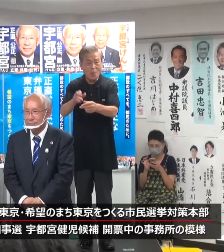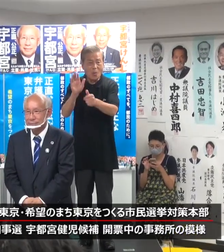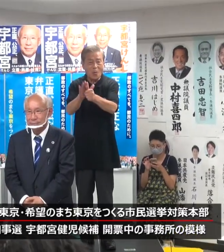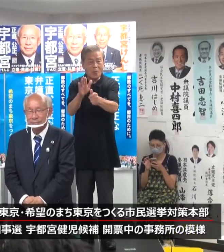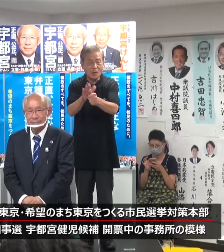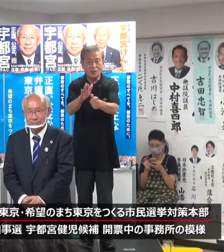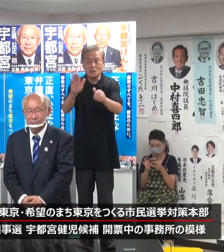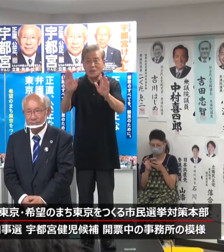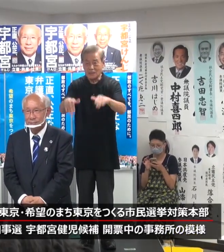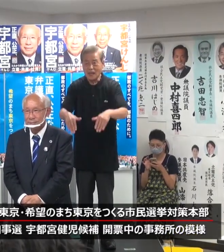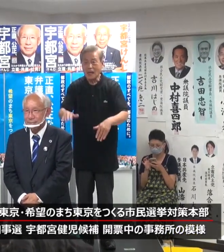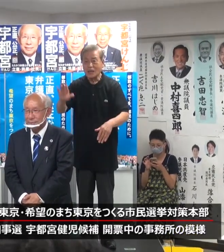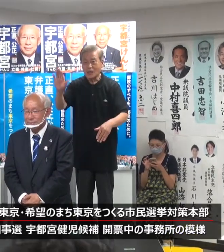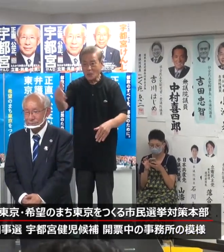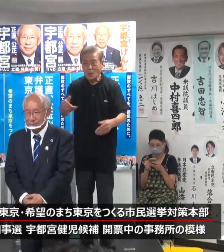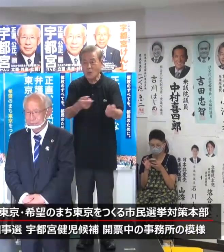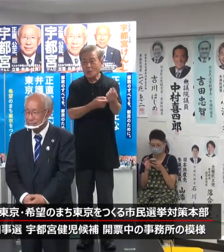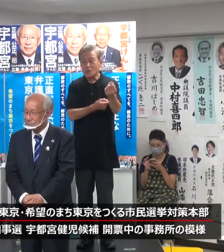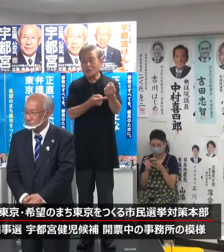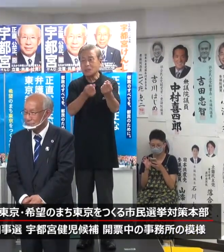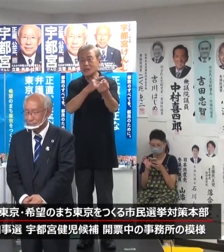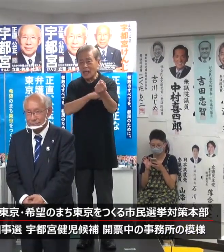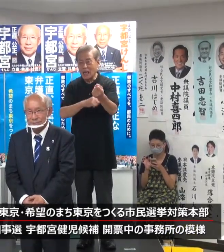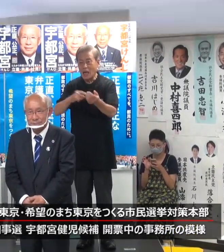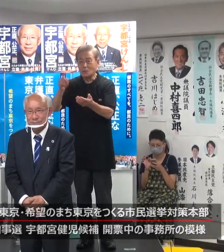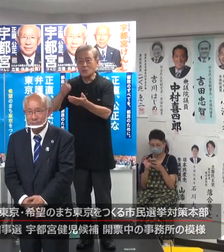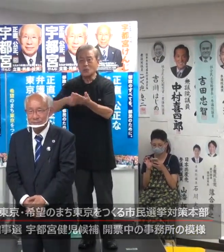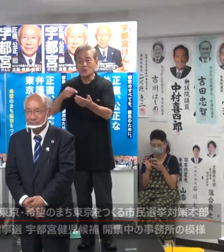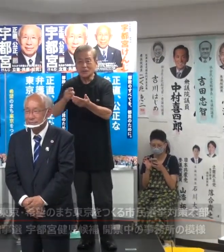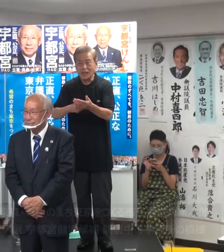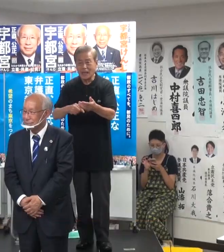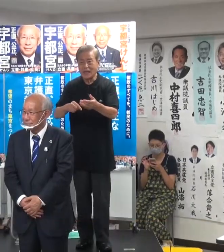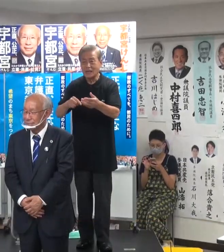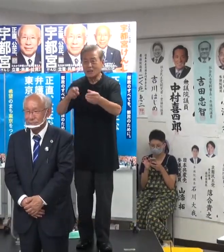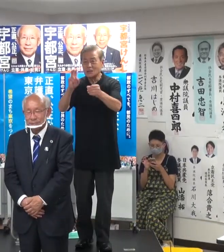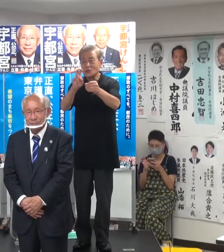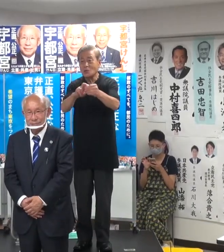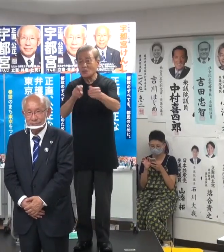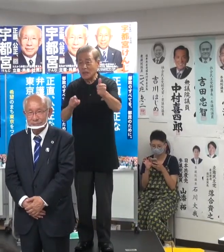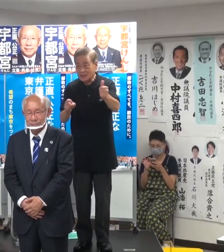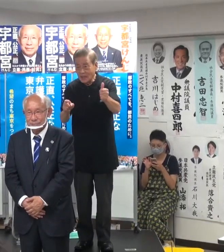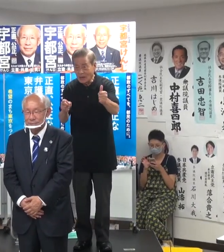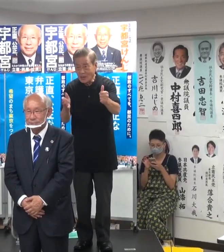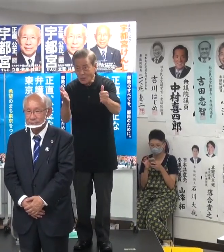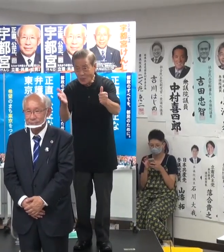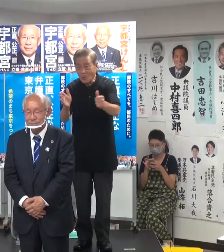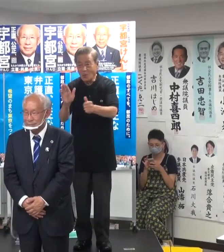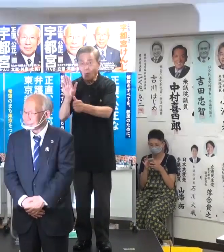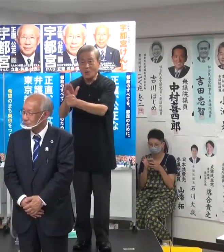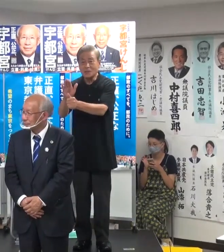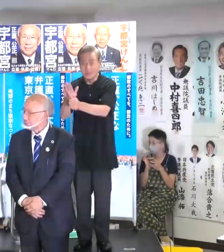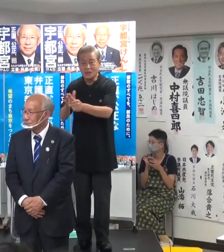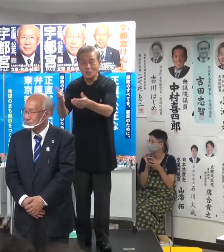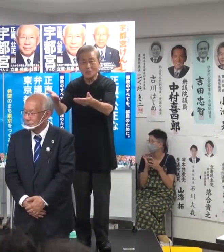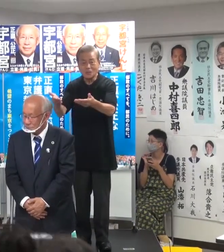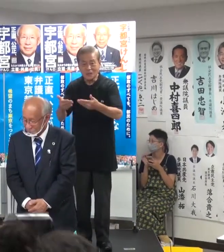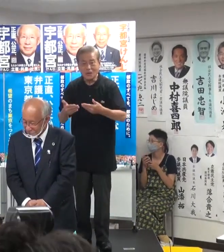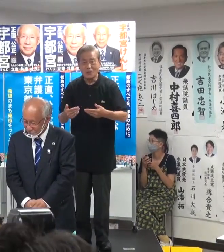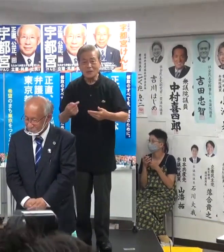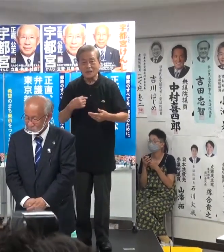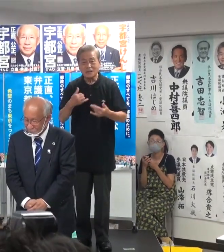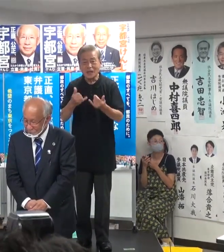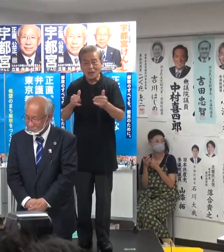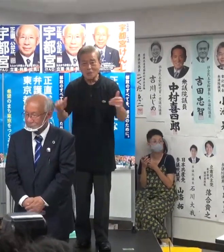当にあの力不足で、皆さんを応援していただいた皆さんには、私からもお詫びを申